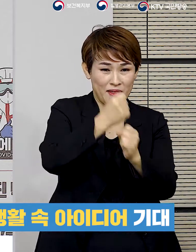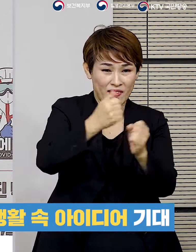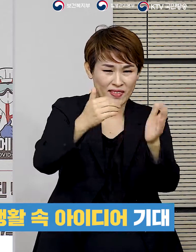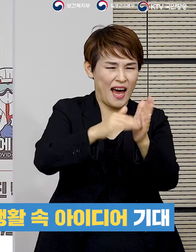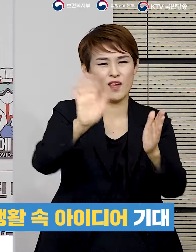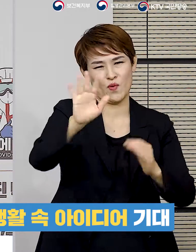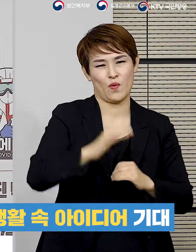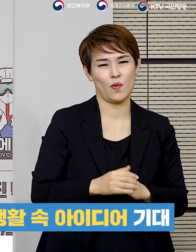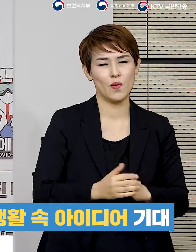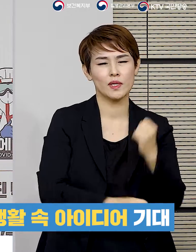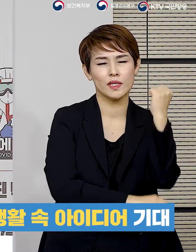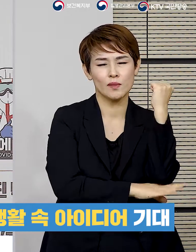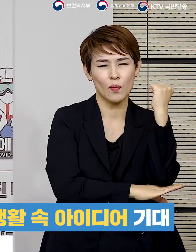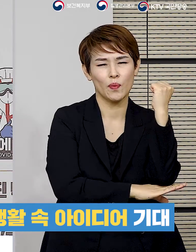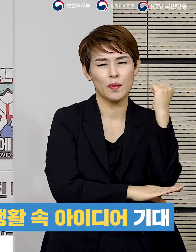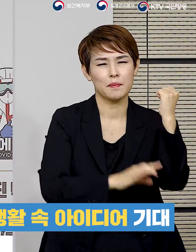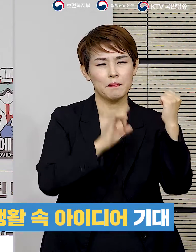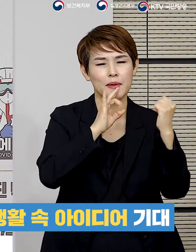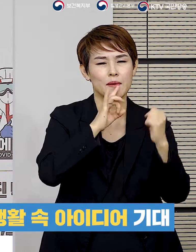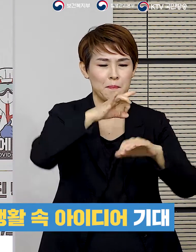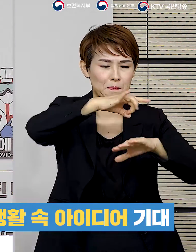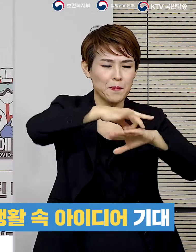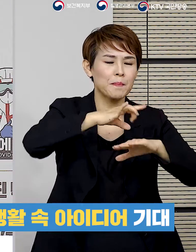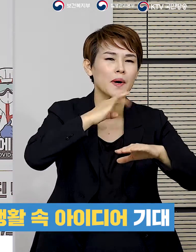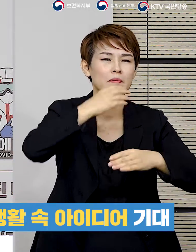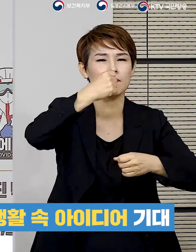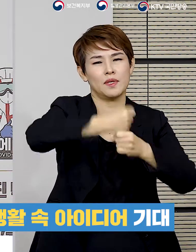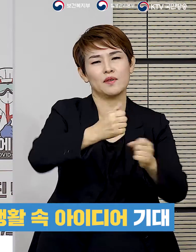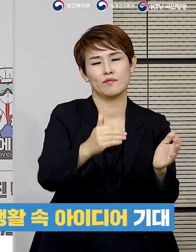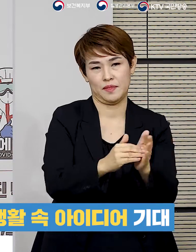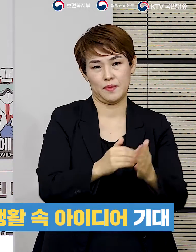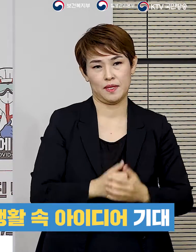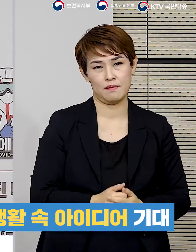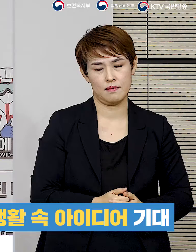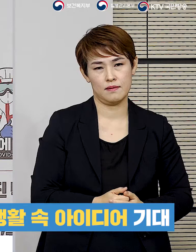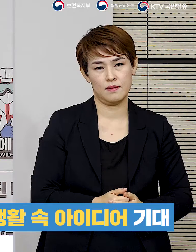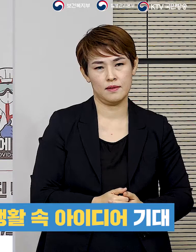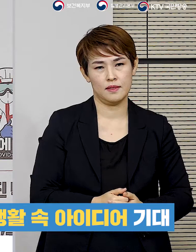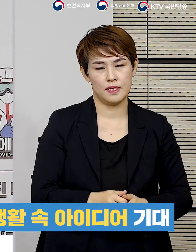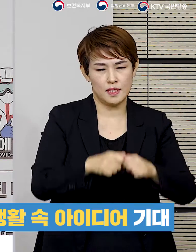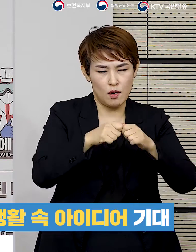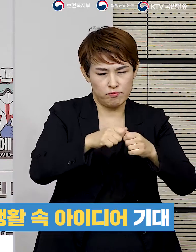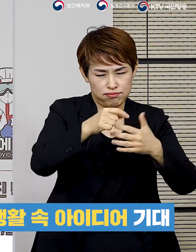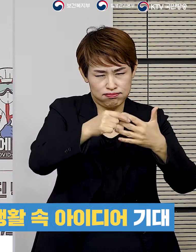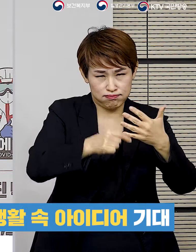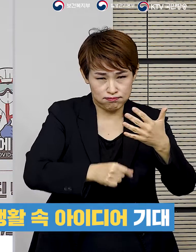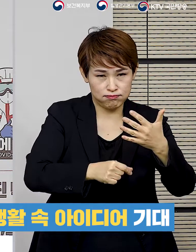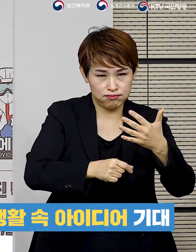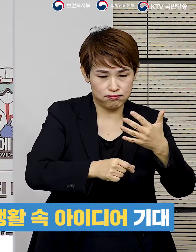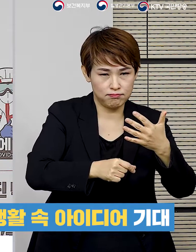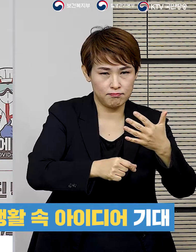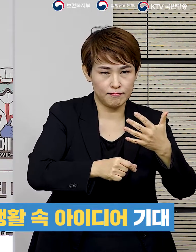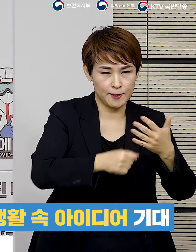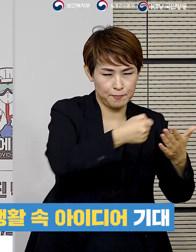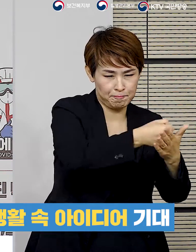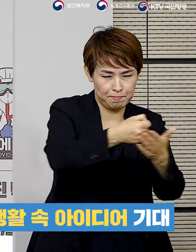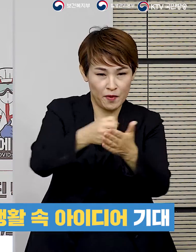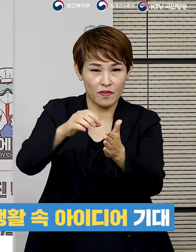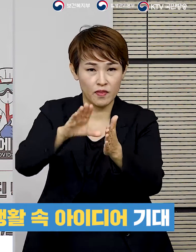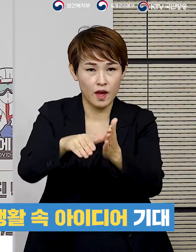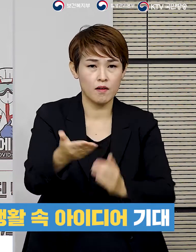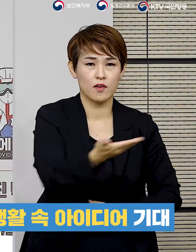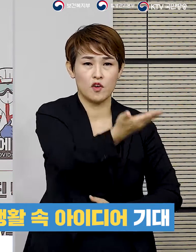완성이 아니라 이것은 초안이고 이제 시작입니다. 다양한 형태로 이러한 세부 지침이 설사 확정이